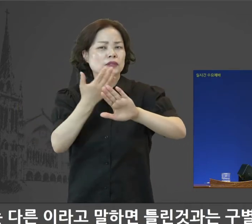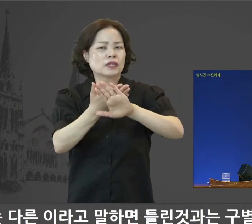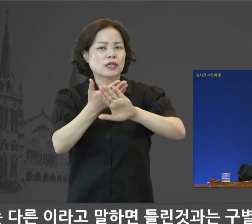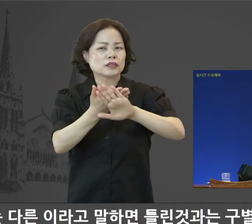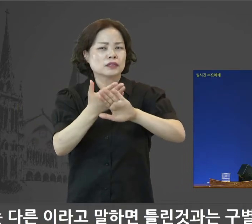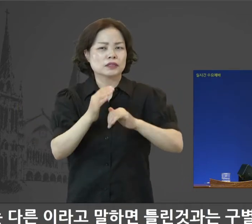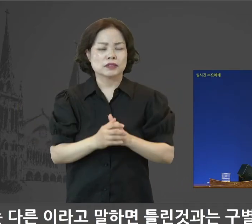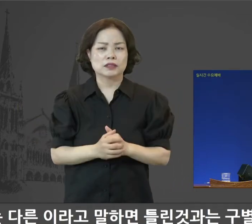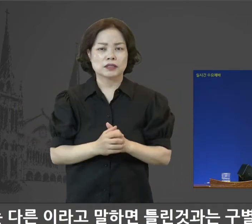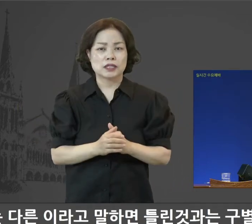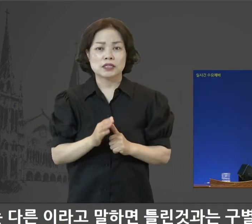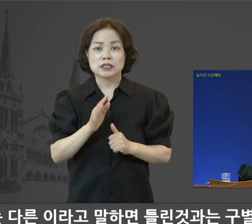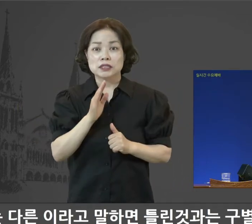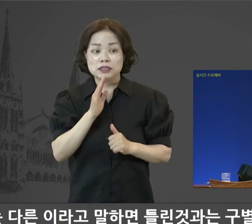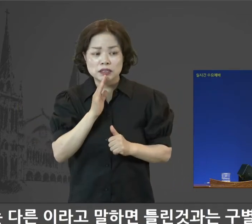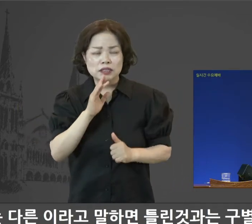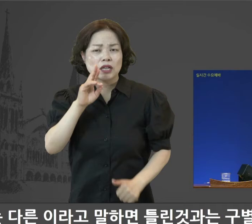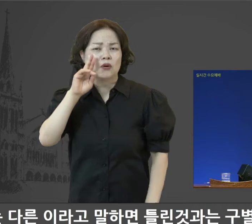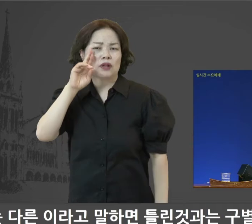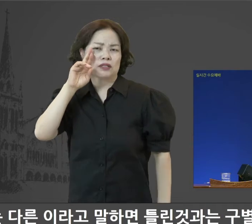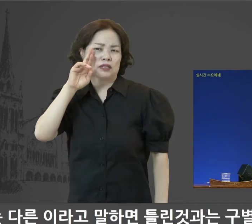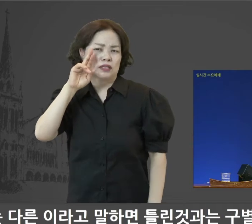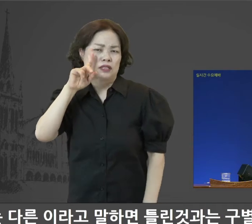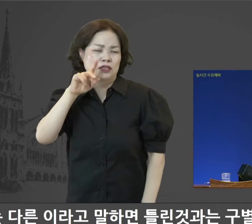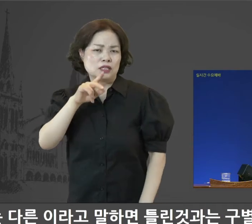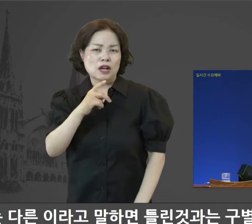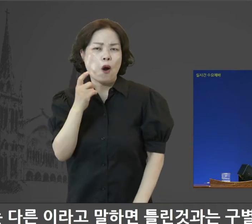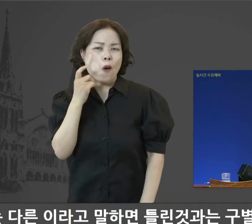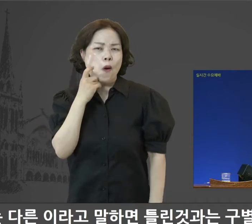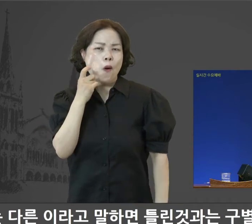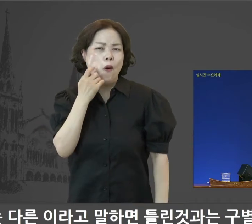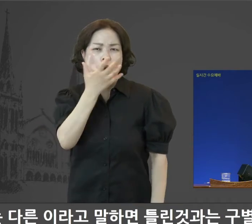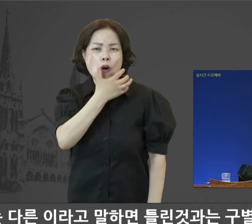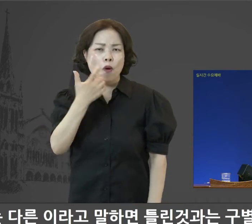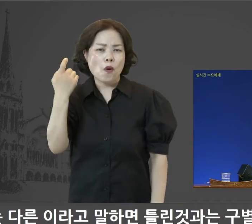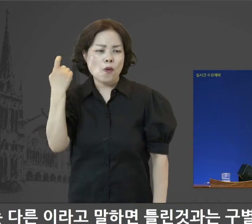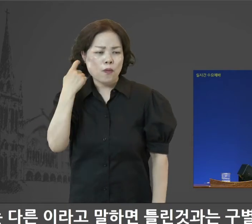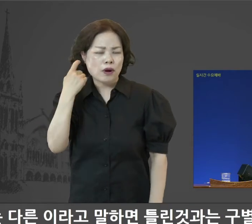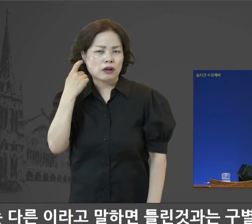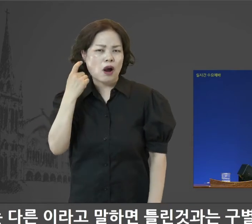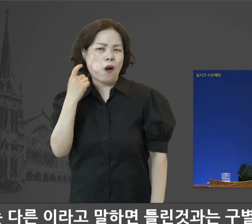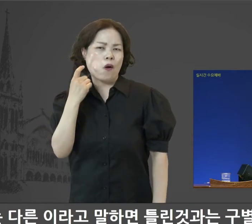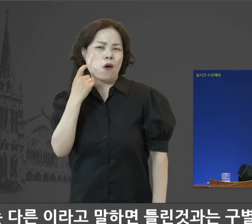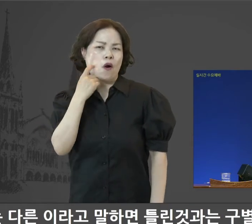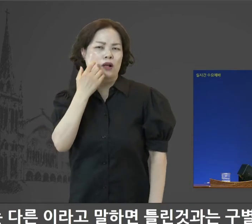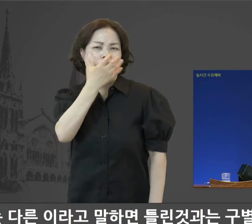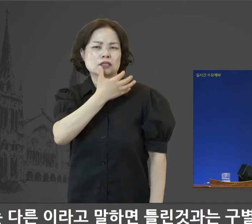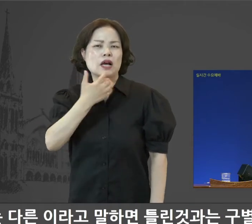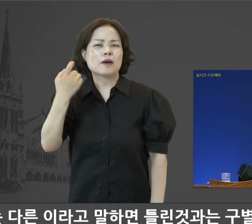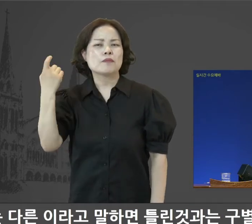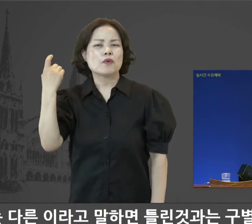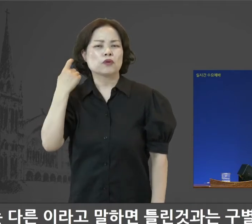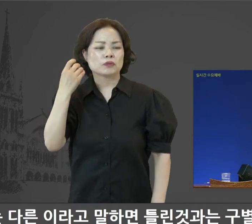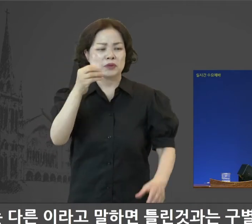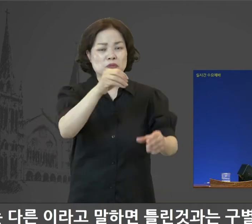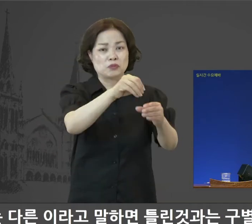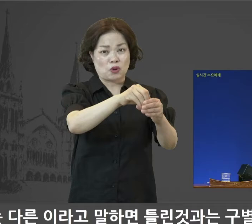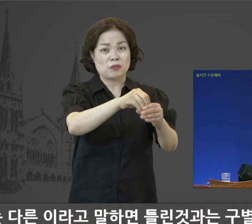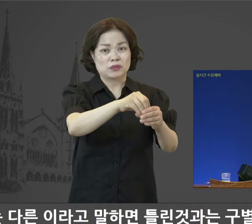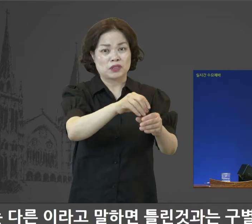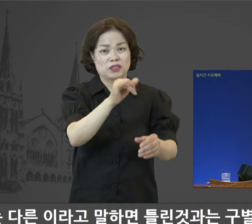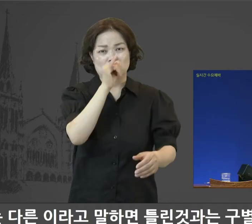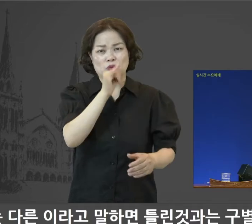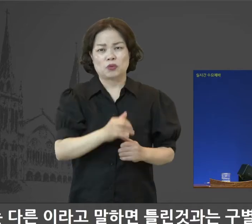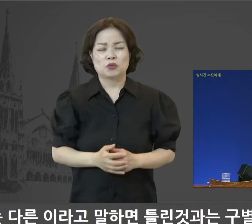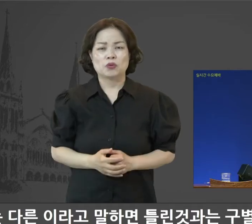다른은 진짜와 다른 가짜 복음, 짝퉁 복음이다라는 그런 의미가 훨씬 더